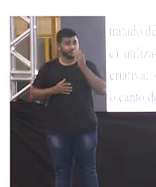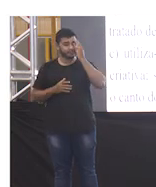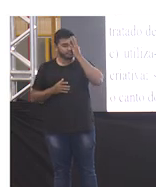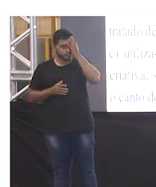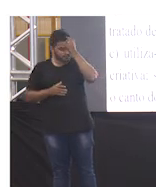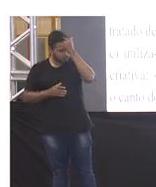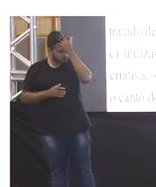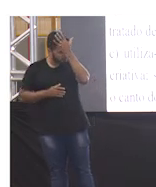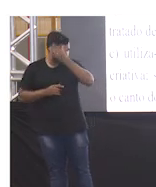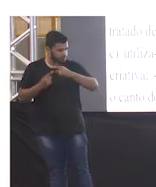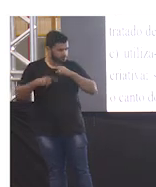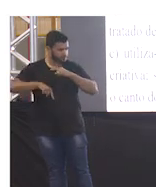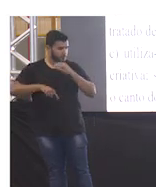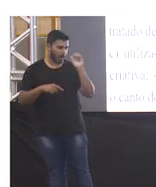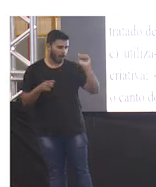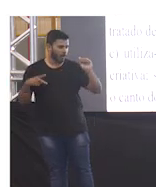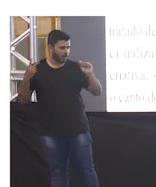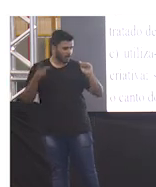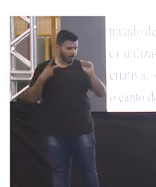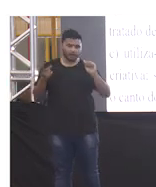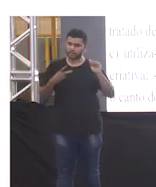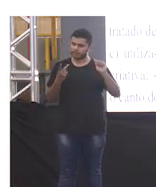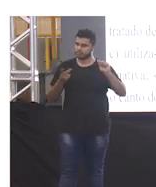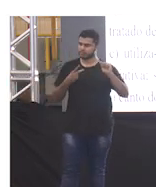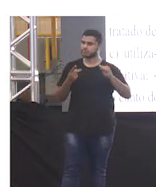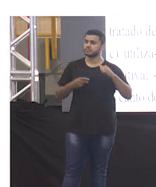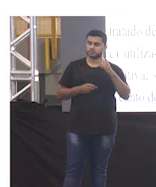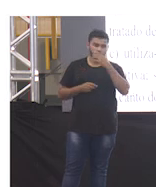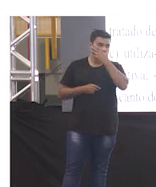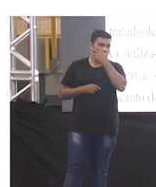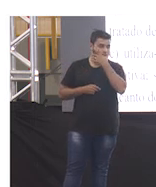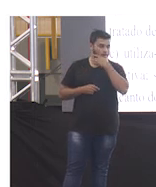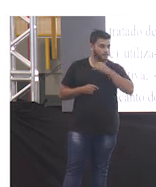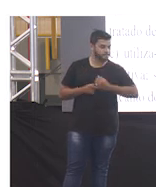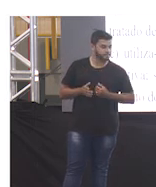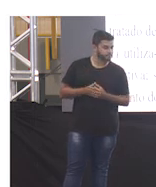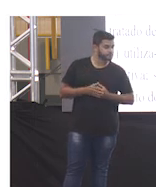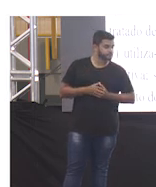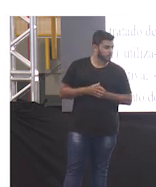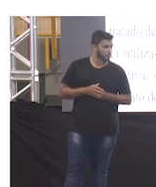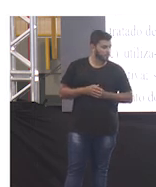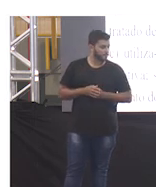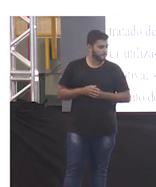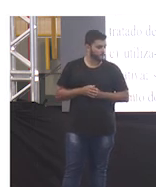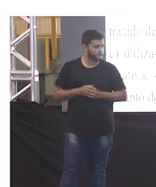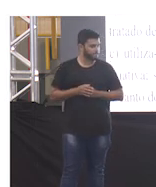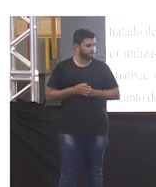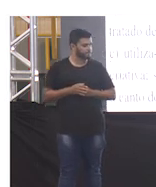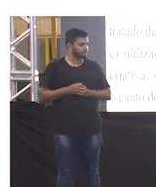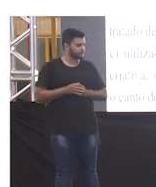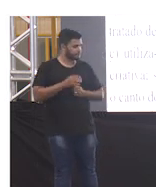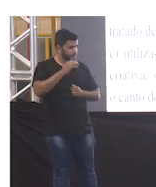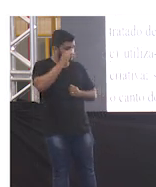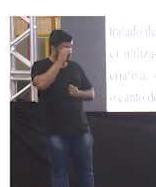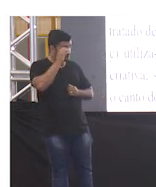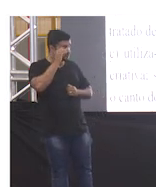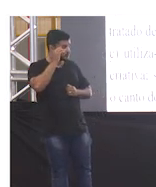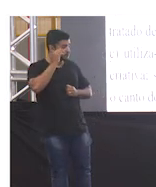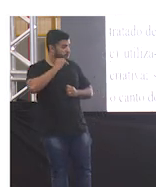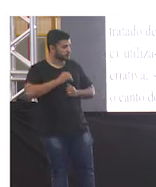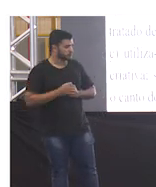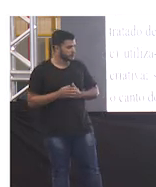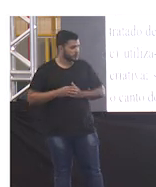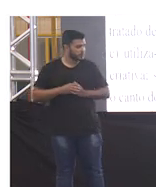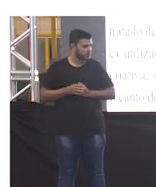Então está errado isso. O romantismo e a canção do exílio não se apoiam nos cânones formais da poesia